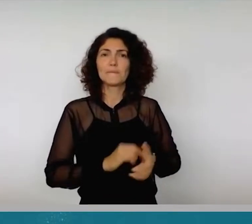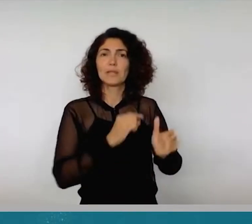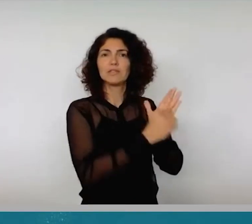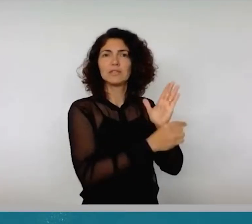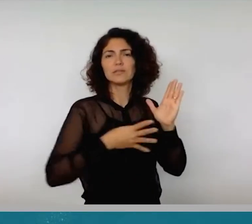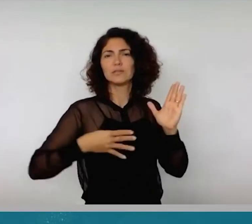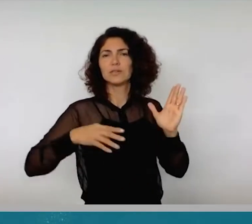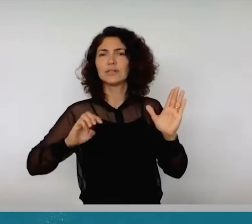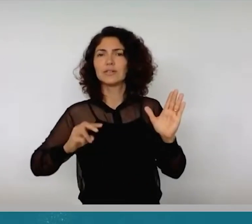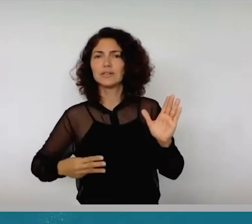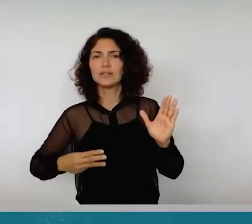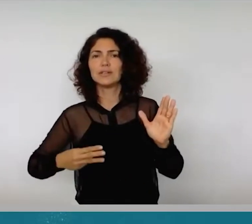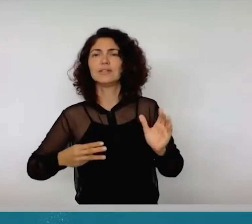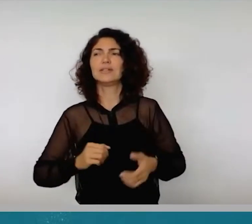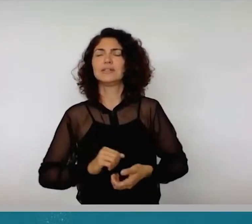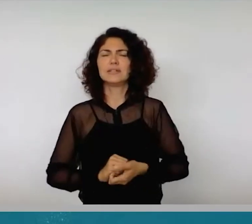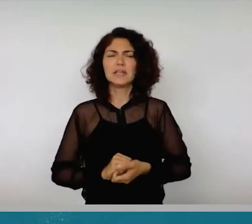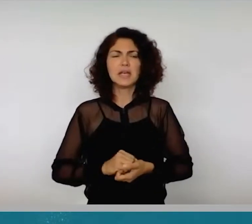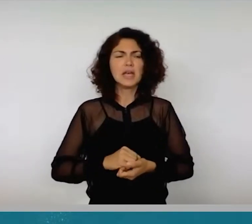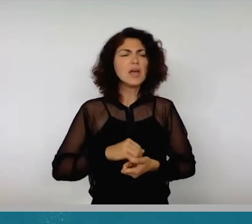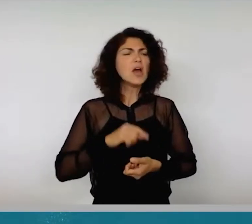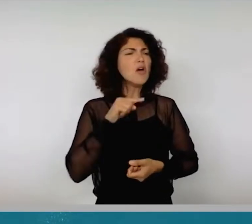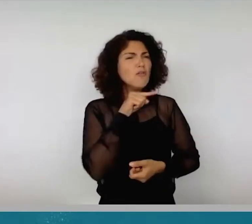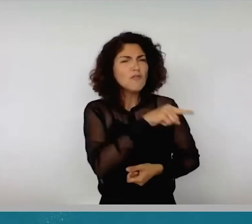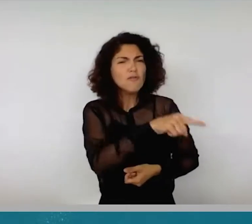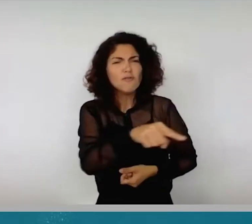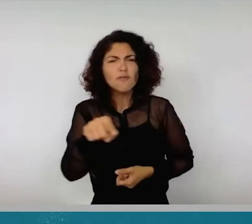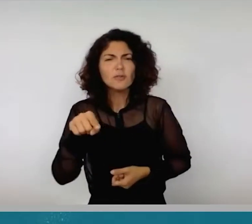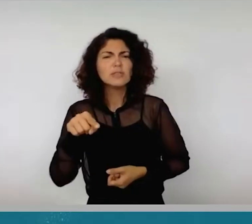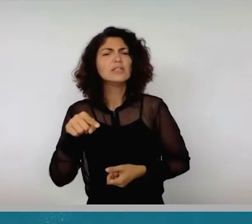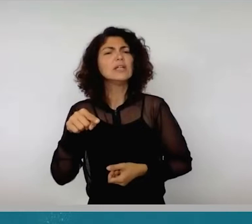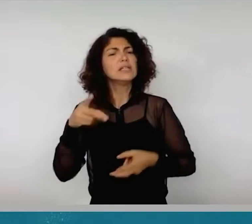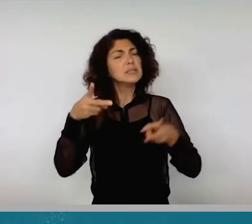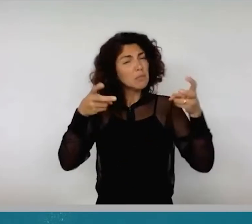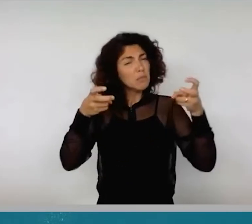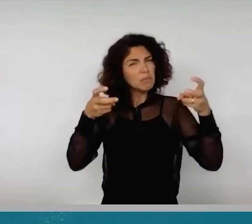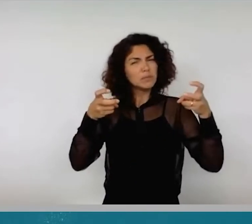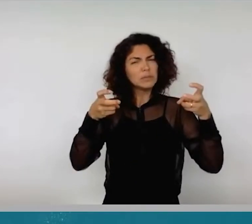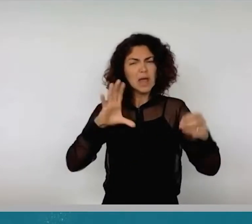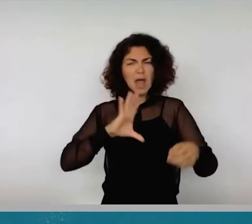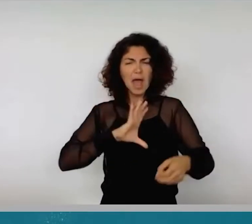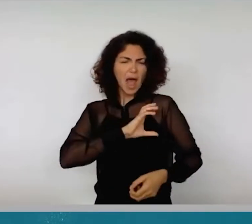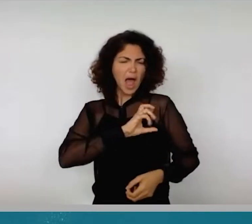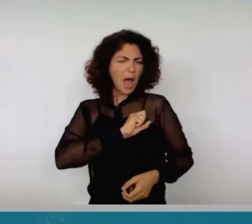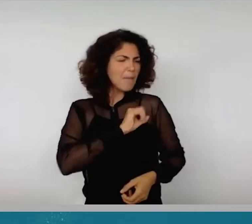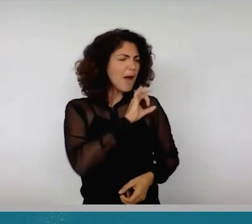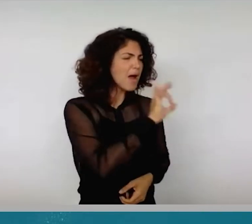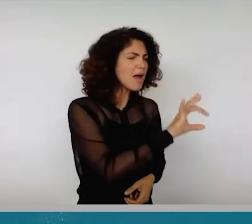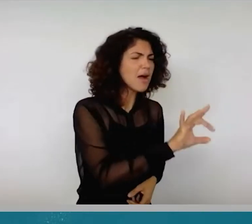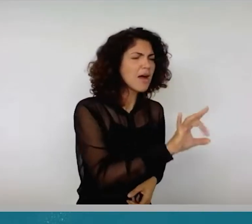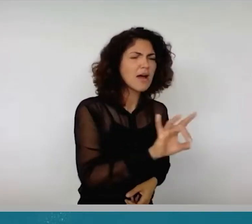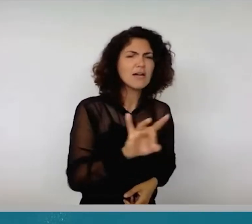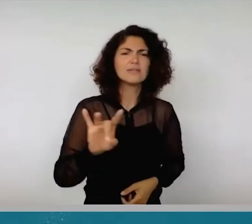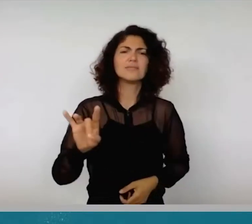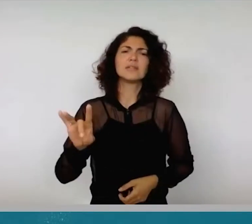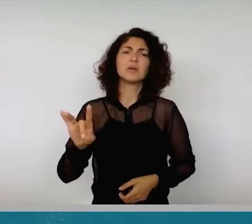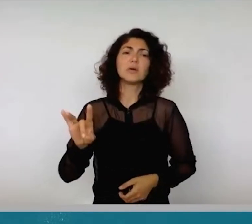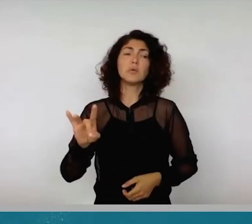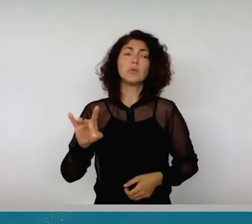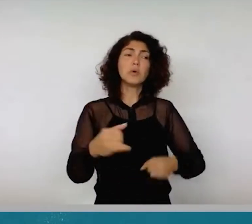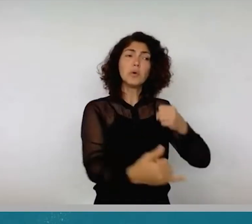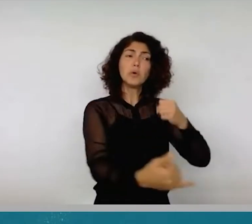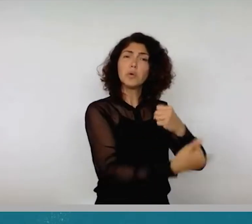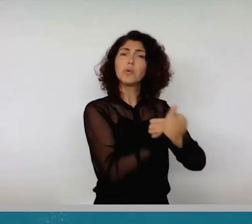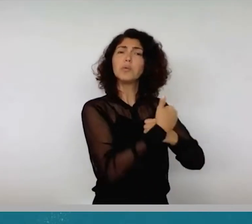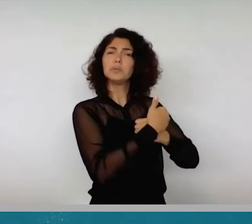dito, amarás o teu próximo e odiarás o teu inimigo. E eu, porém, vos digo, amai os vossos inimigos e